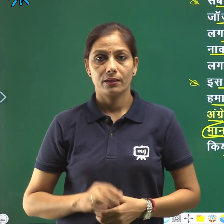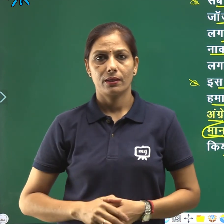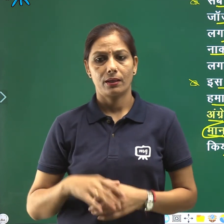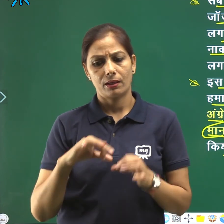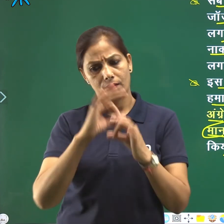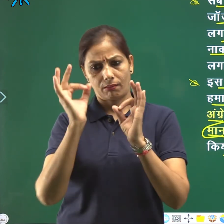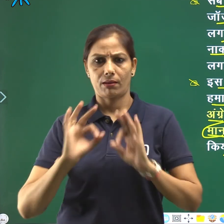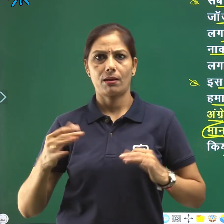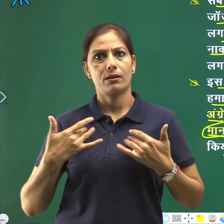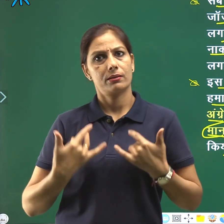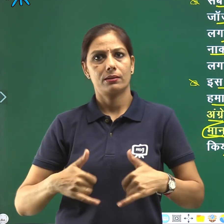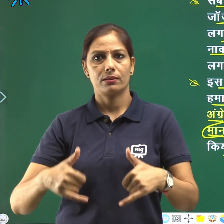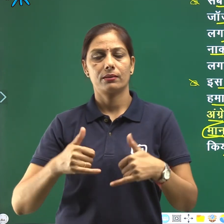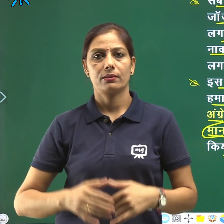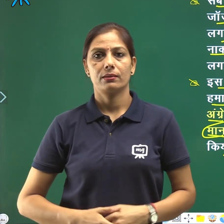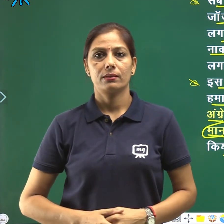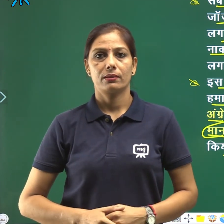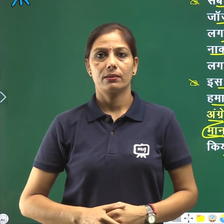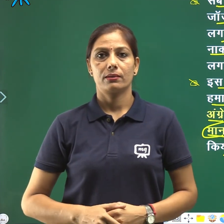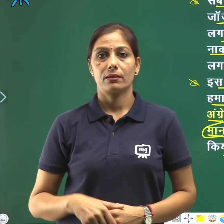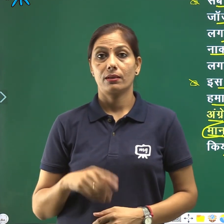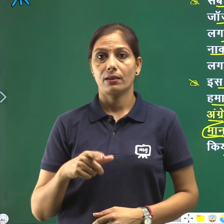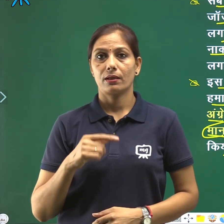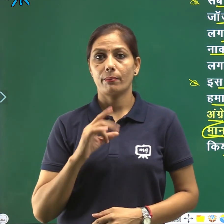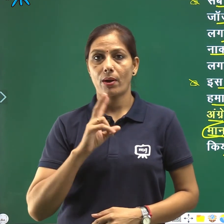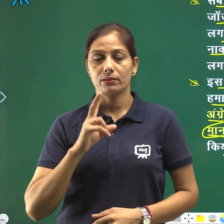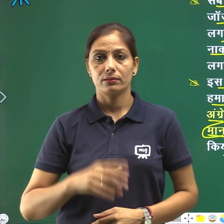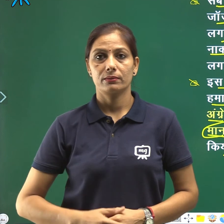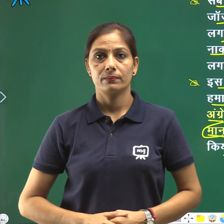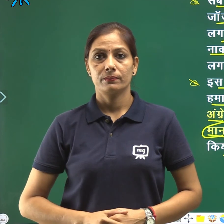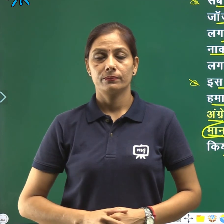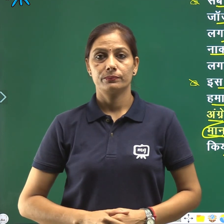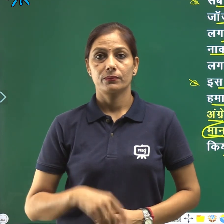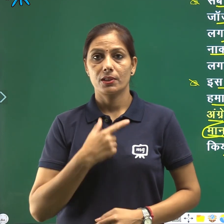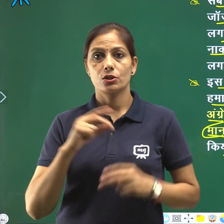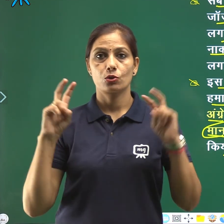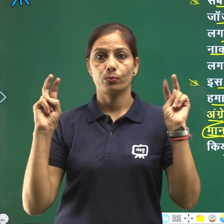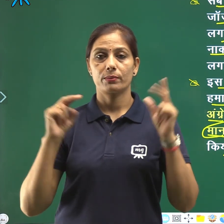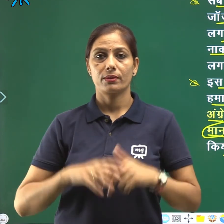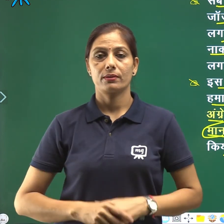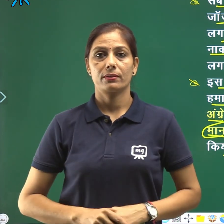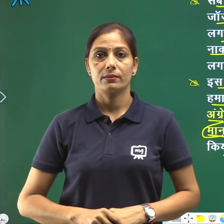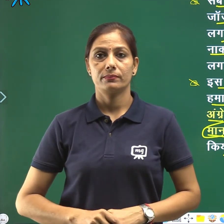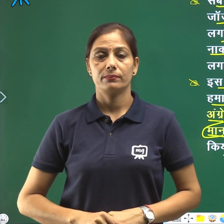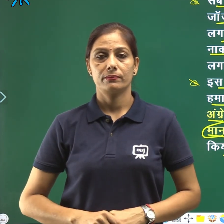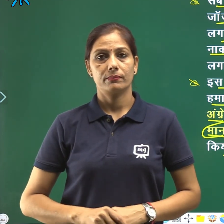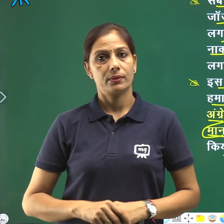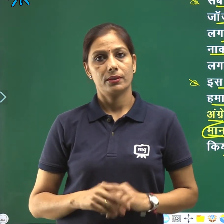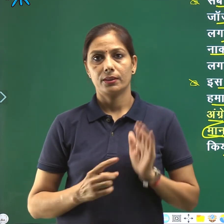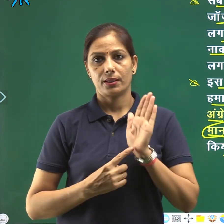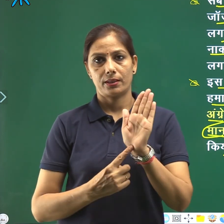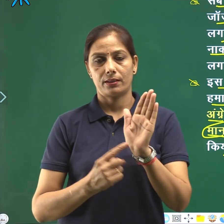तैयार रहते थे। यह व्यंग इस अध्याय में किया गया